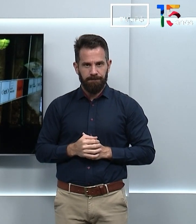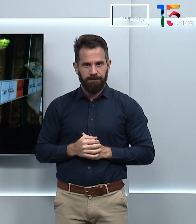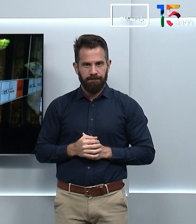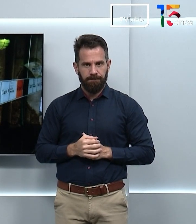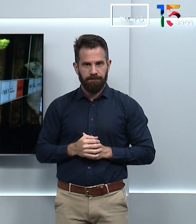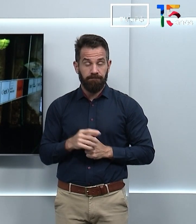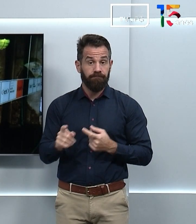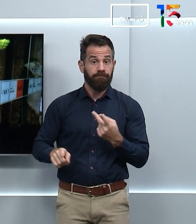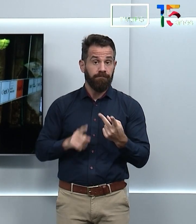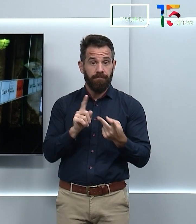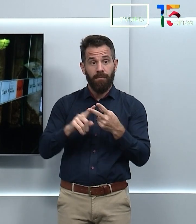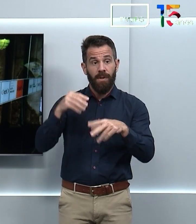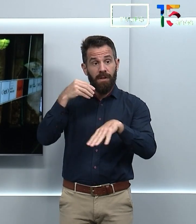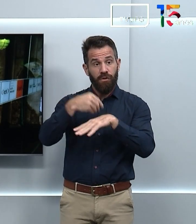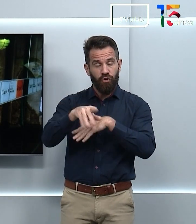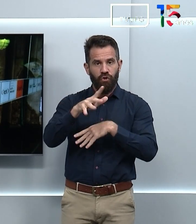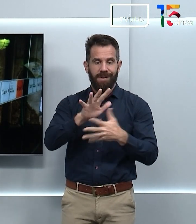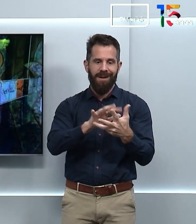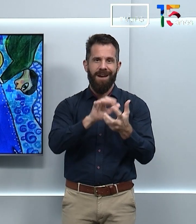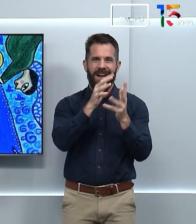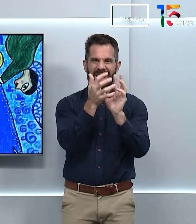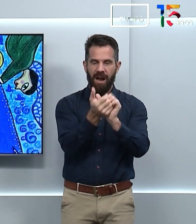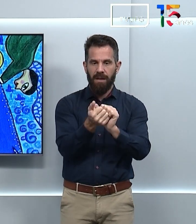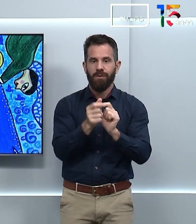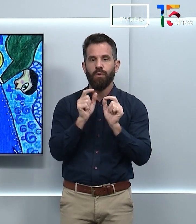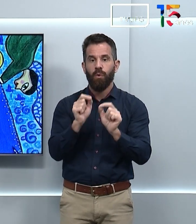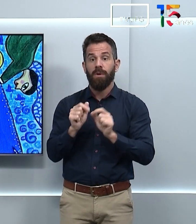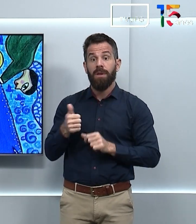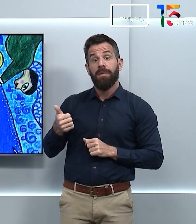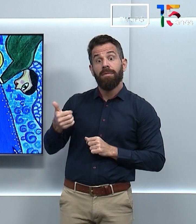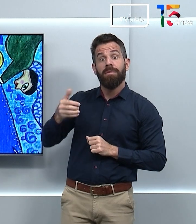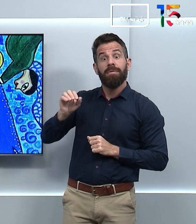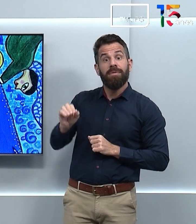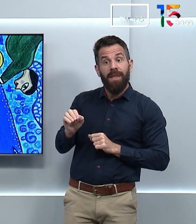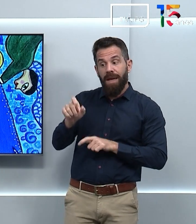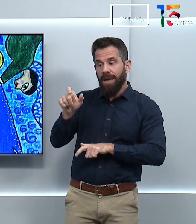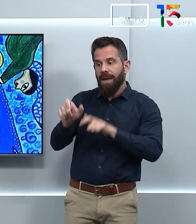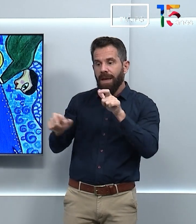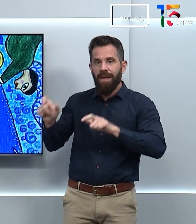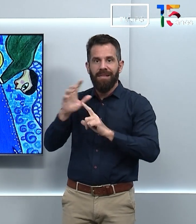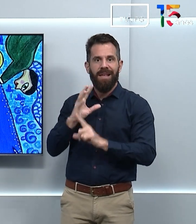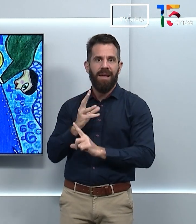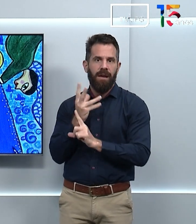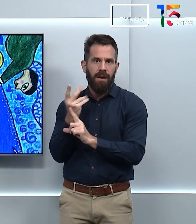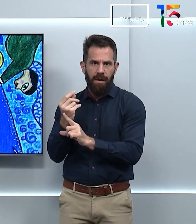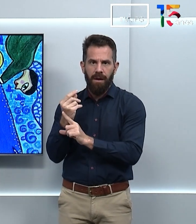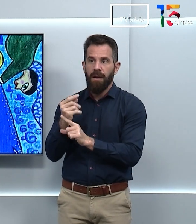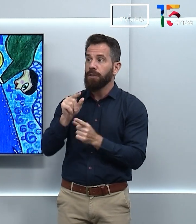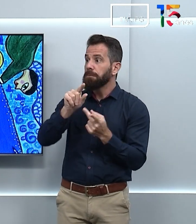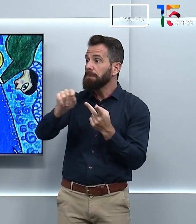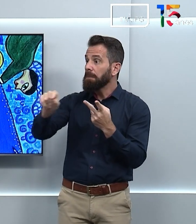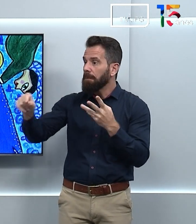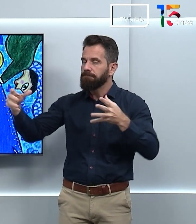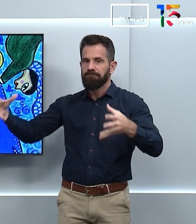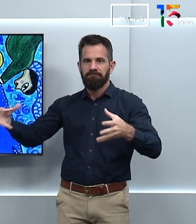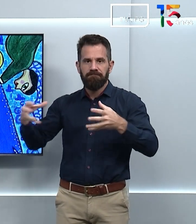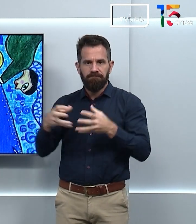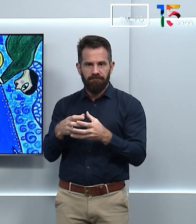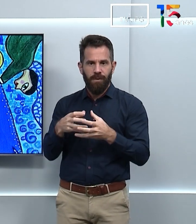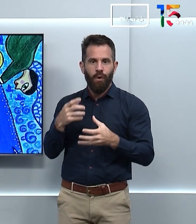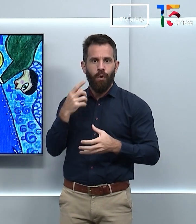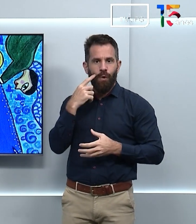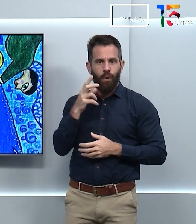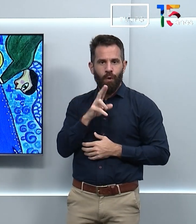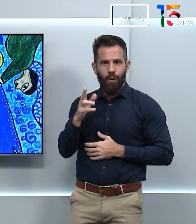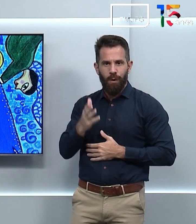Outra dica sobre artes plásticas é que 10 artistas se reuniram em uma mostra coletiva chamada Santos e Anjos,